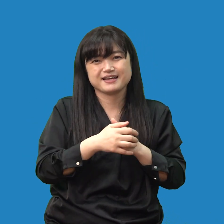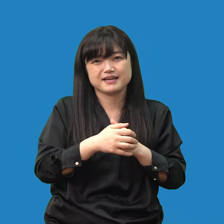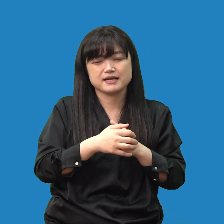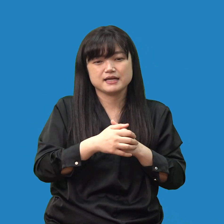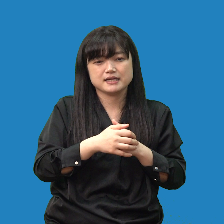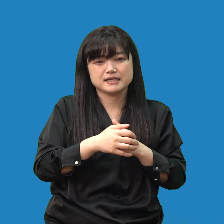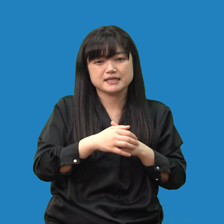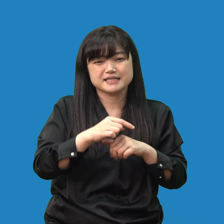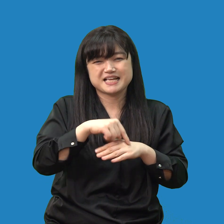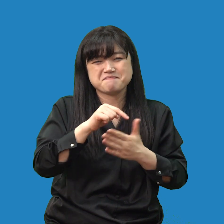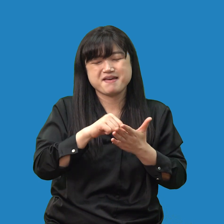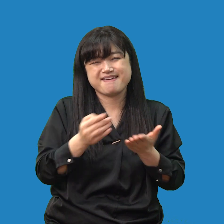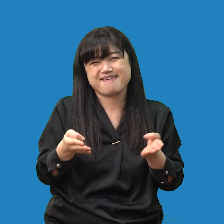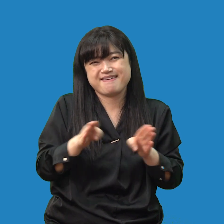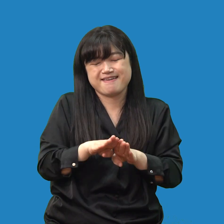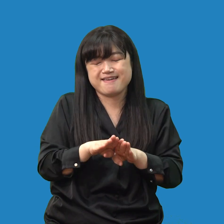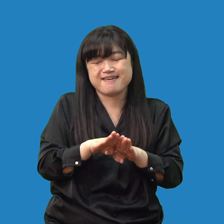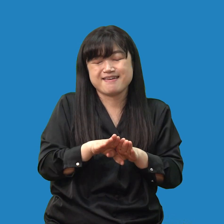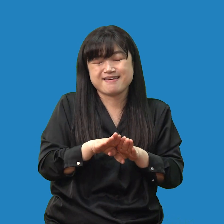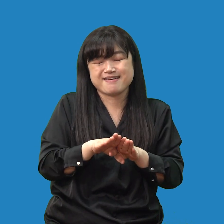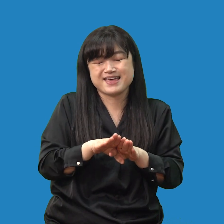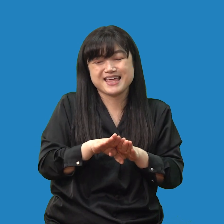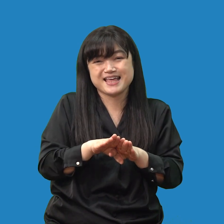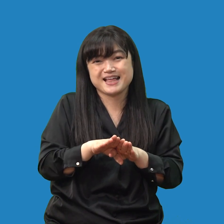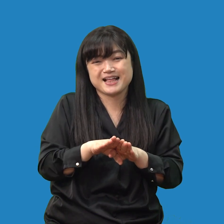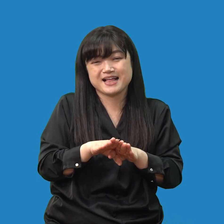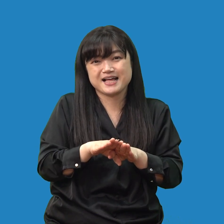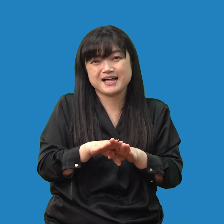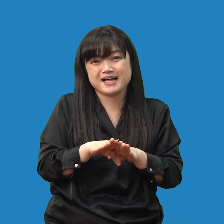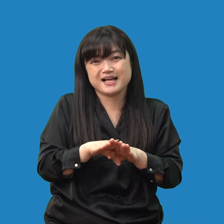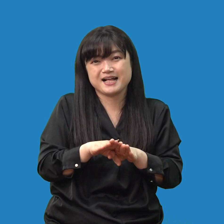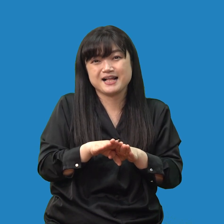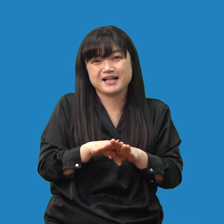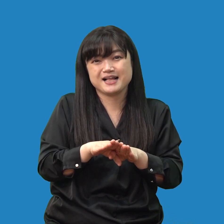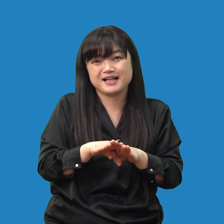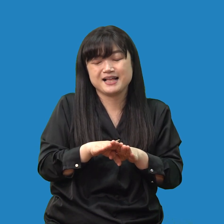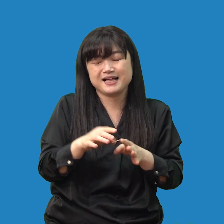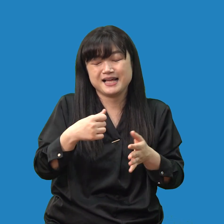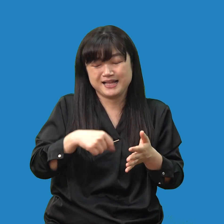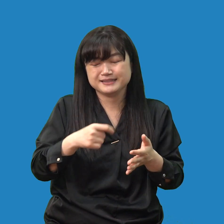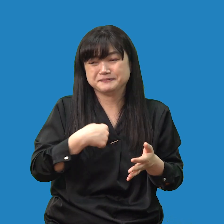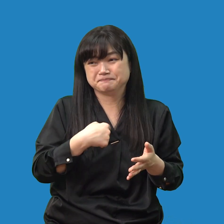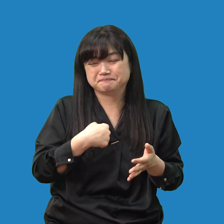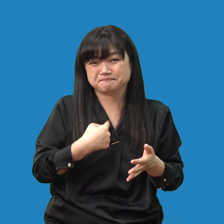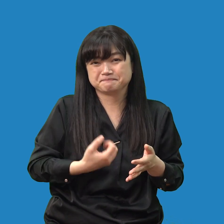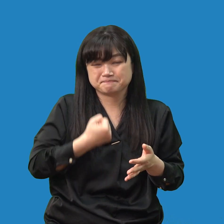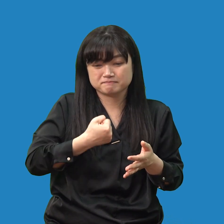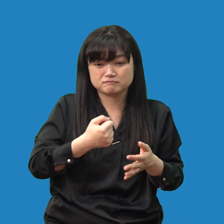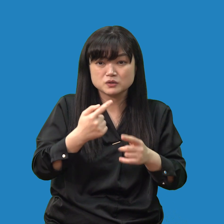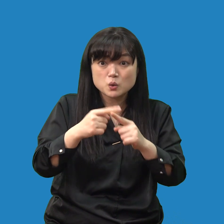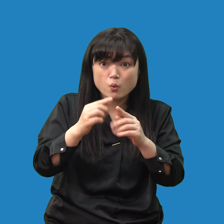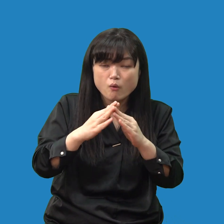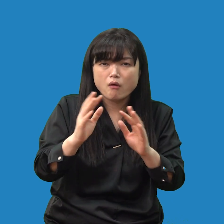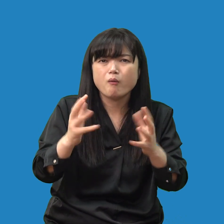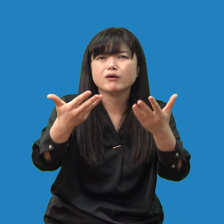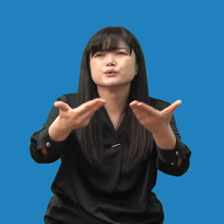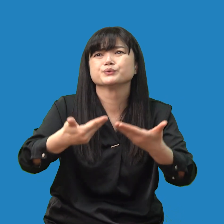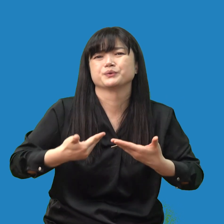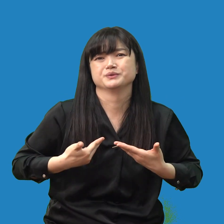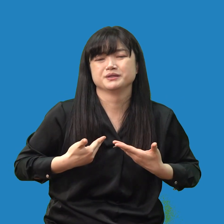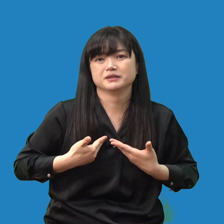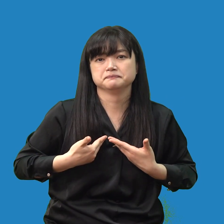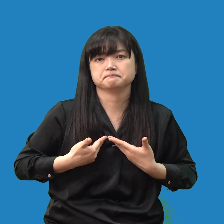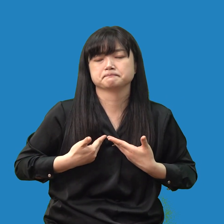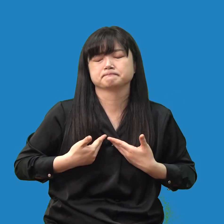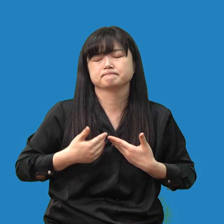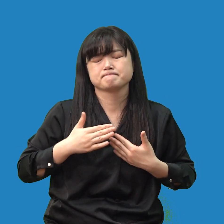이 자폐장애를 둔 장애가 있는 아이를 둔 낯선 동양인이었던 우리 가족을 교회가 얼마나 환대하며